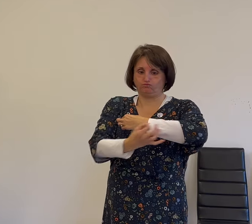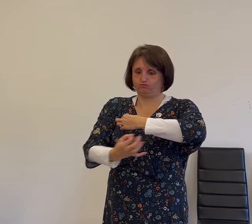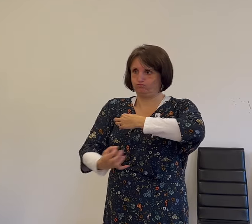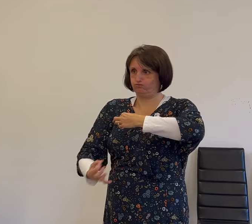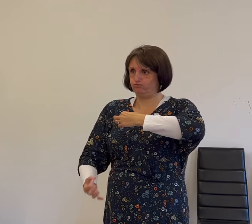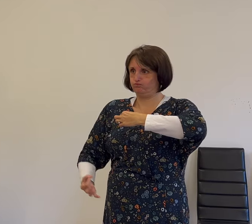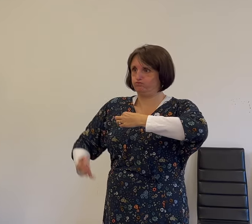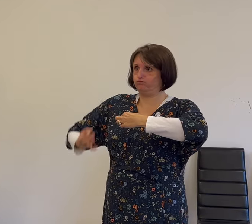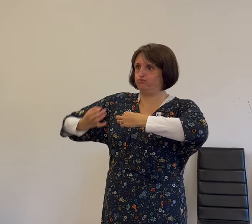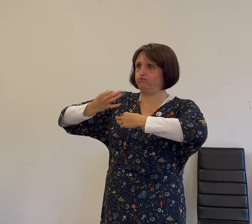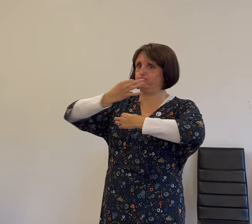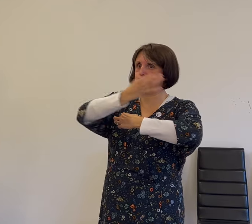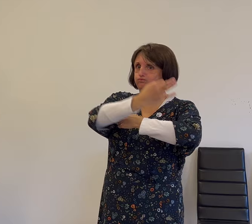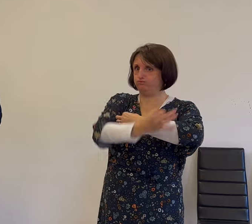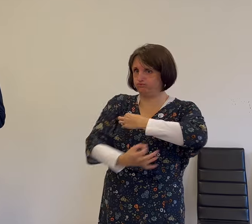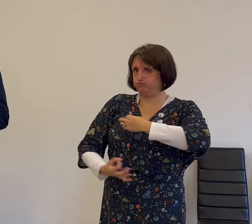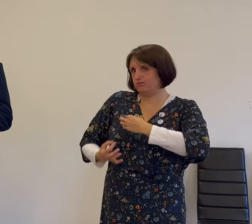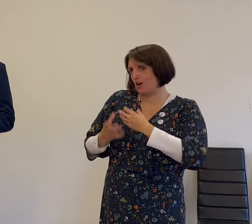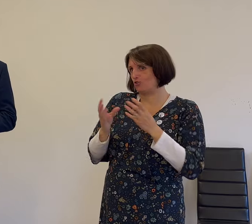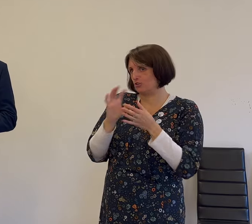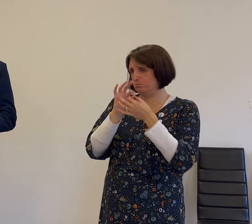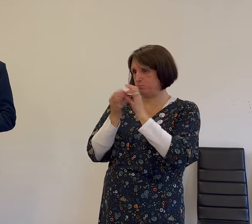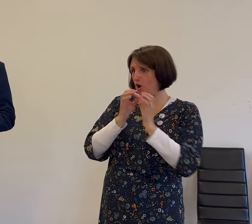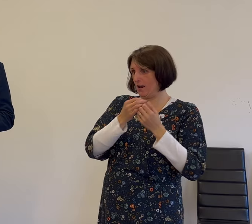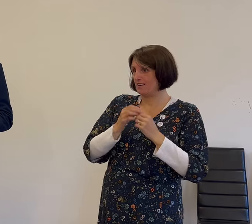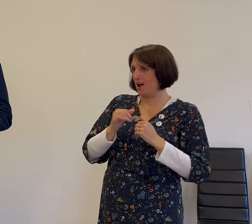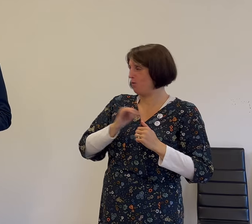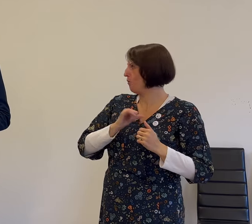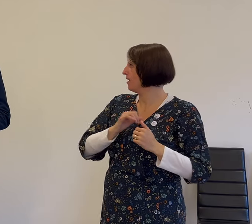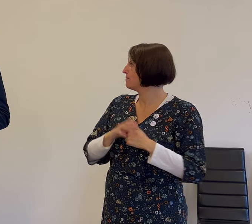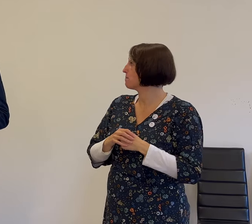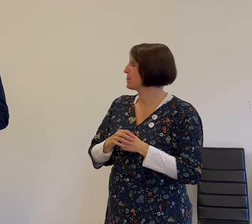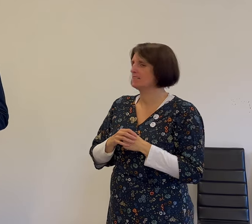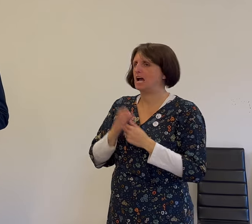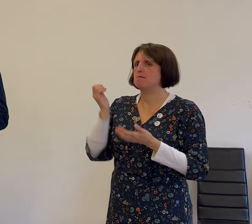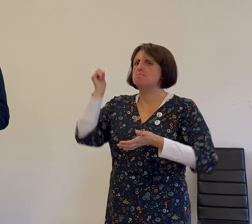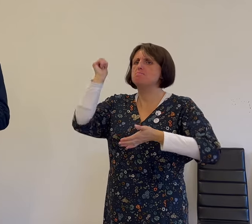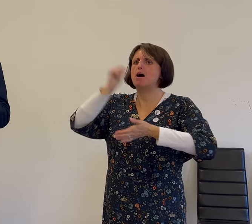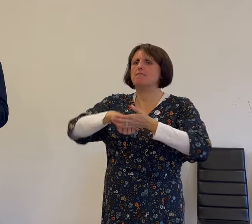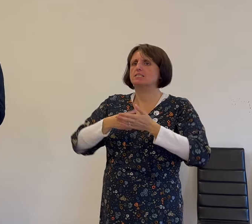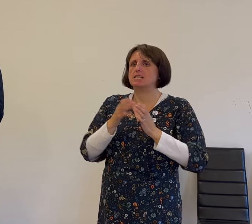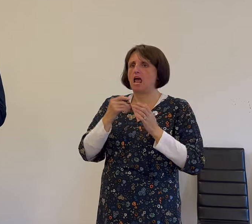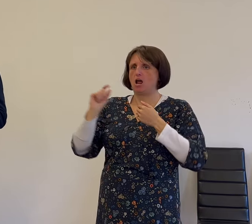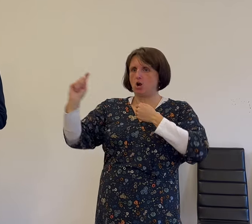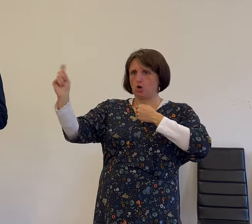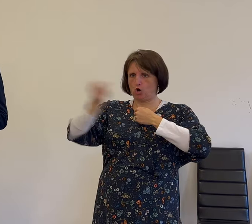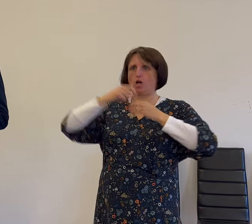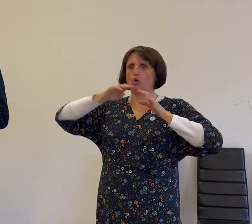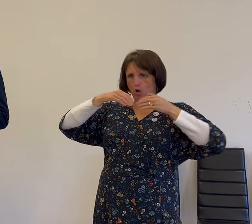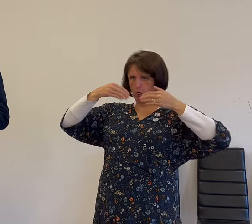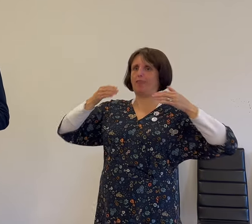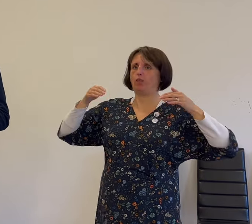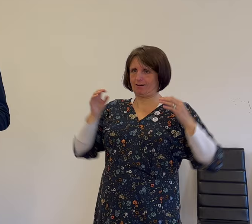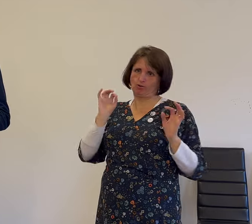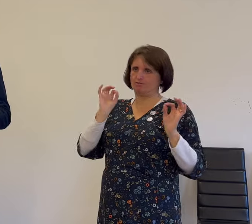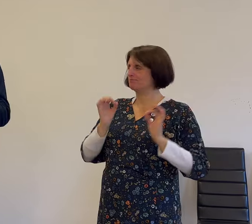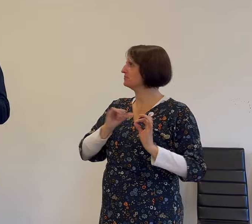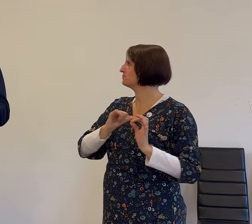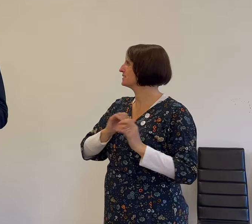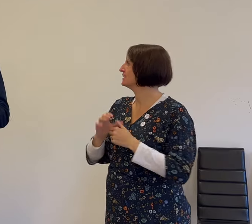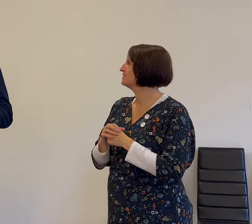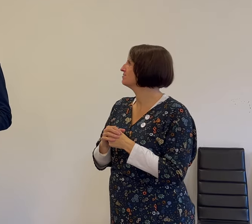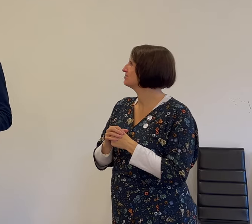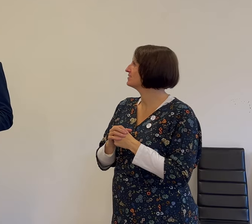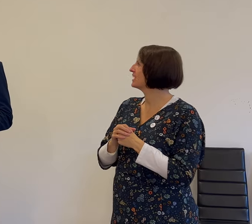A co víc, když si představíte, že je to děláno z korun, jo? Ne ze zlatých korun, ale z českých korun, je to